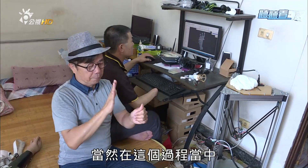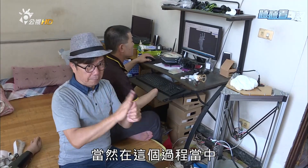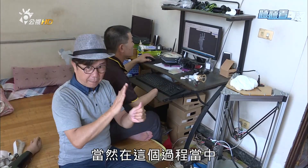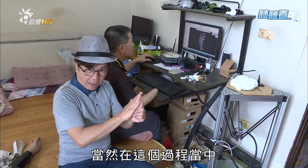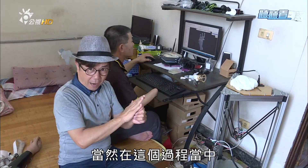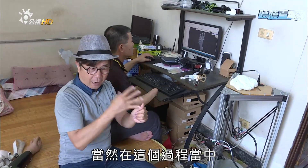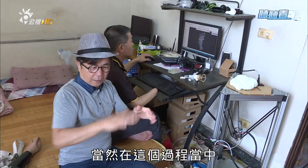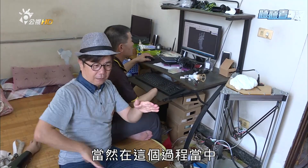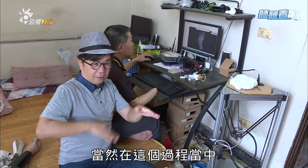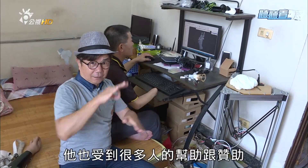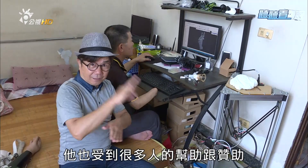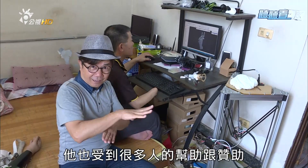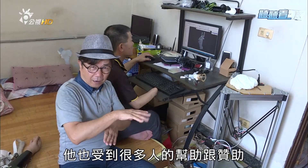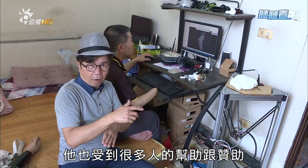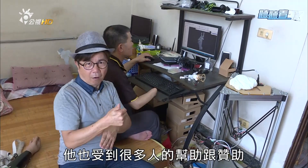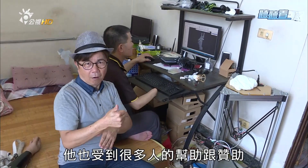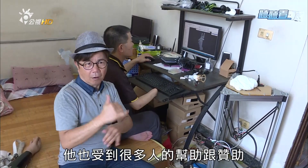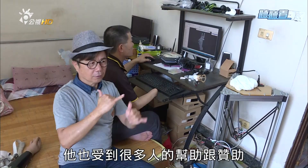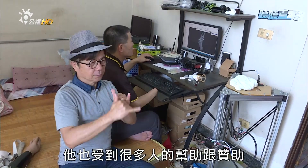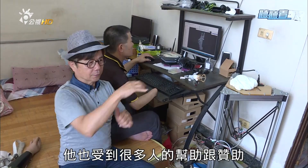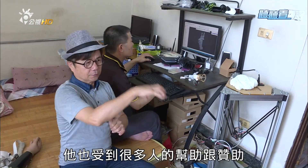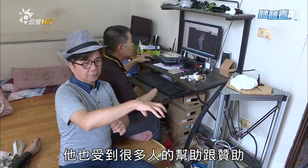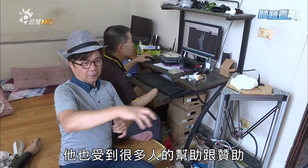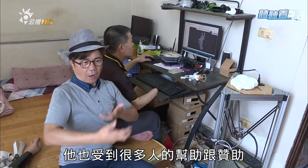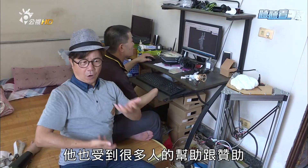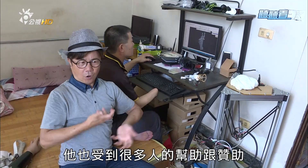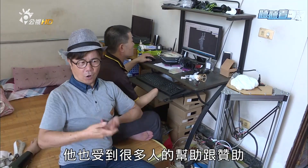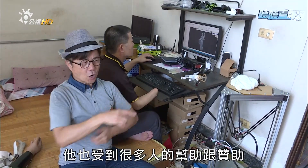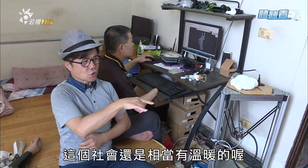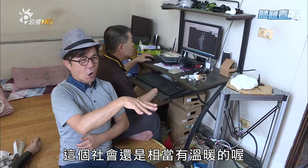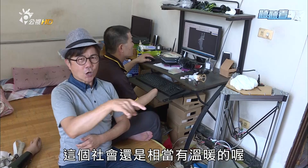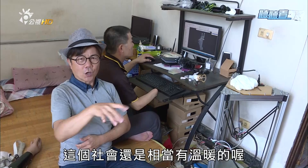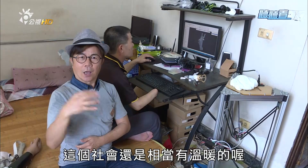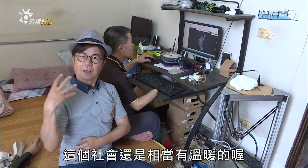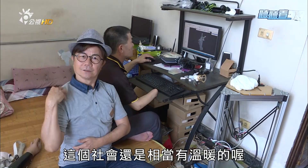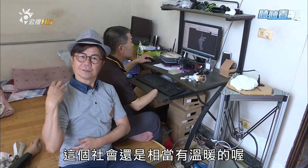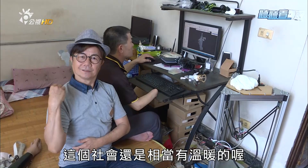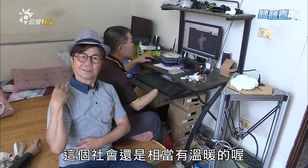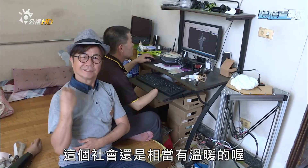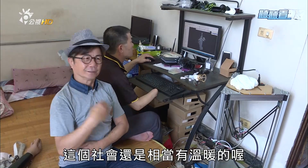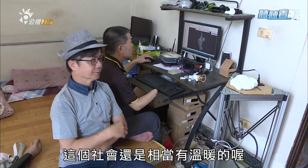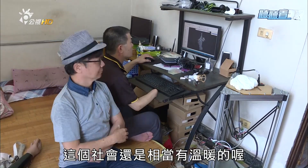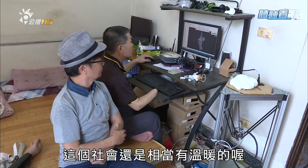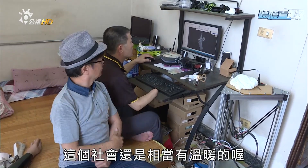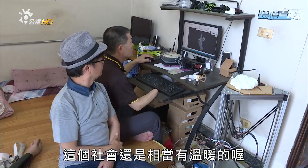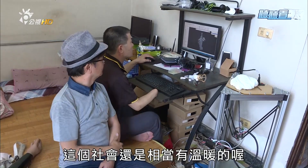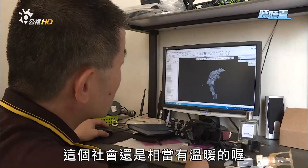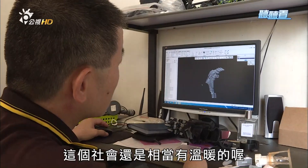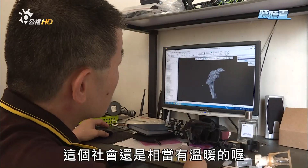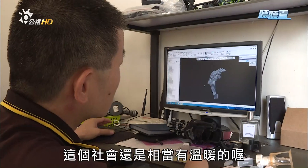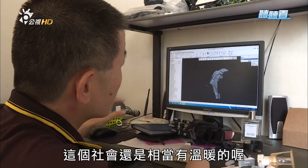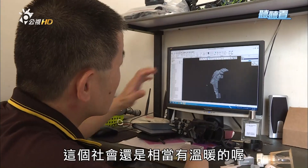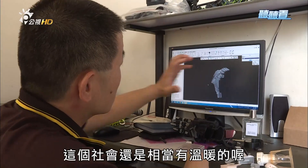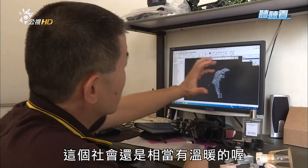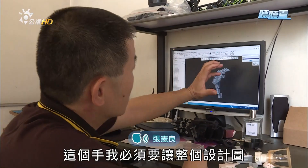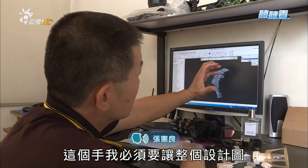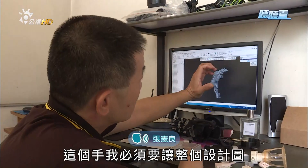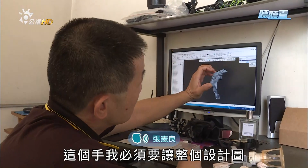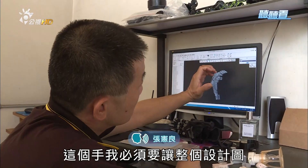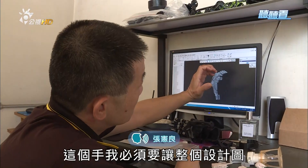过程当中他也受到很多人的帮助跟赞助，这个社会啊还是相当有温暖的哦。 这个手